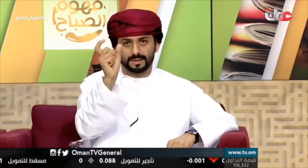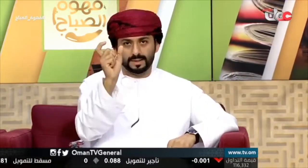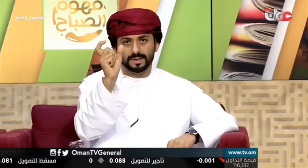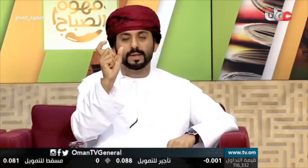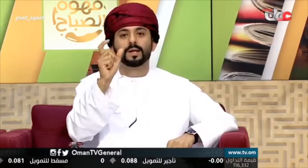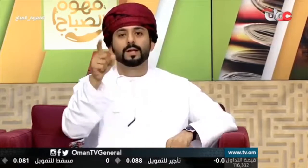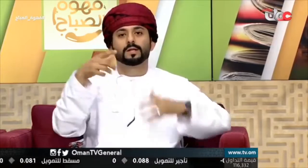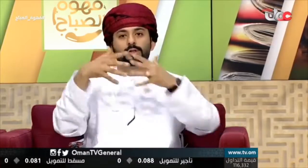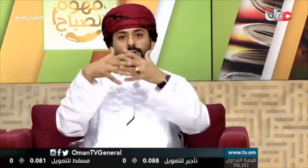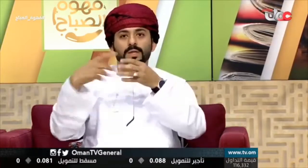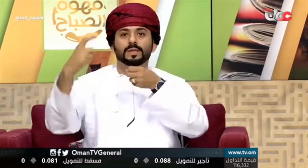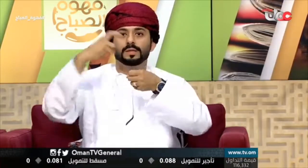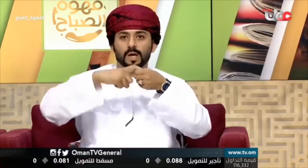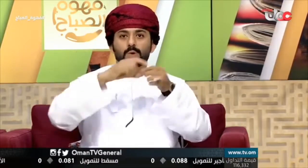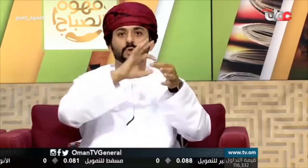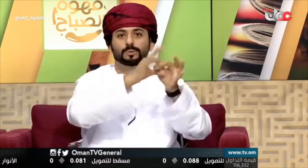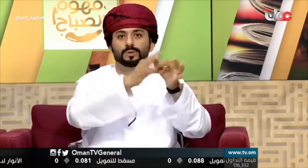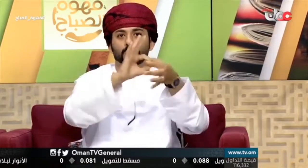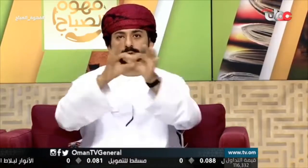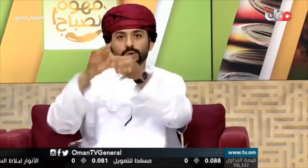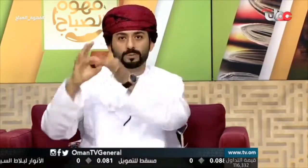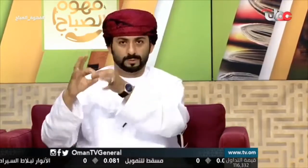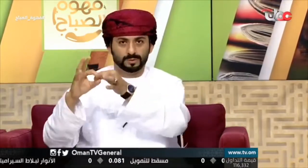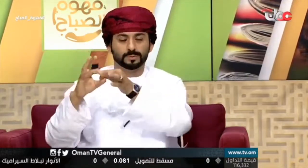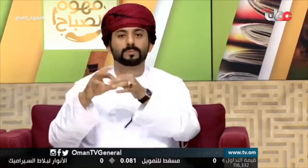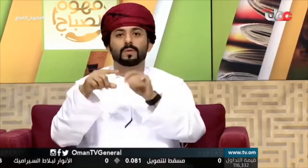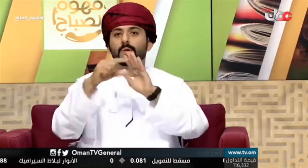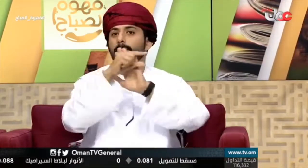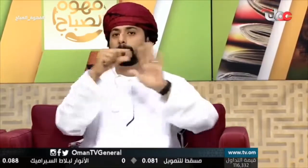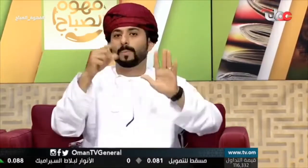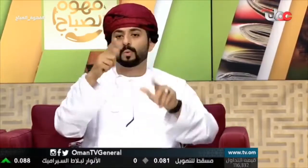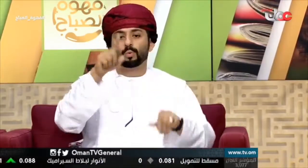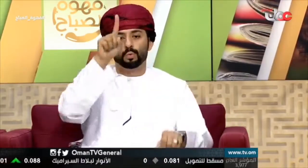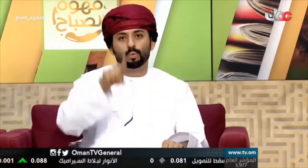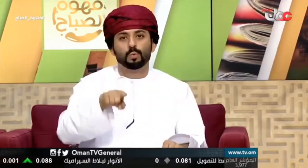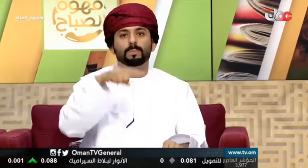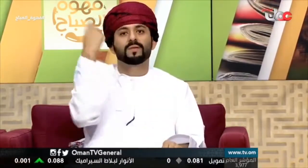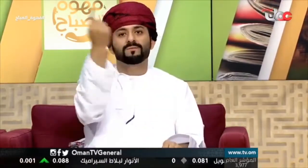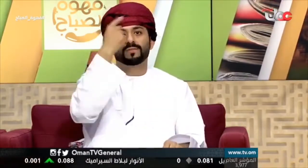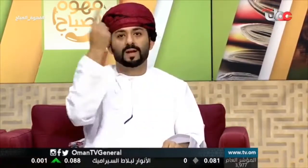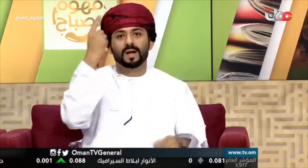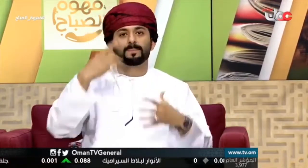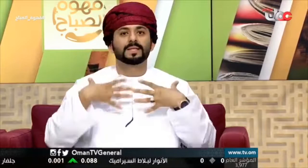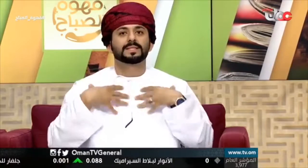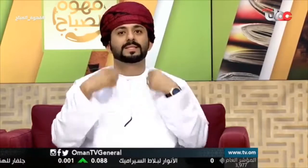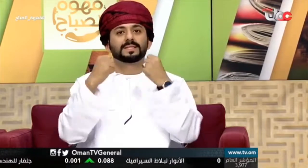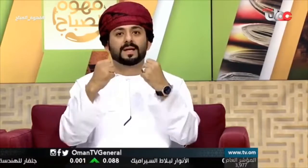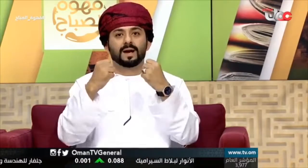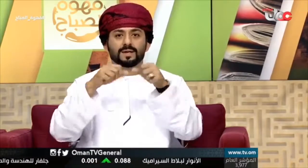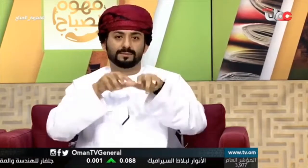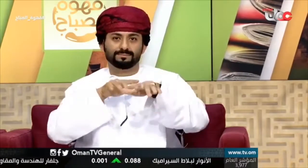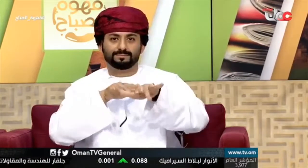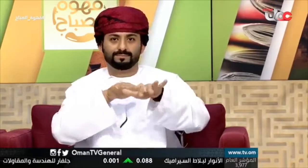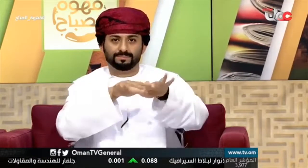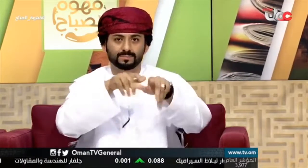لشركة مدائن، وطبعا استدعى كثير من الجمعيات، وهو بمناسبة يوم